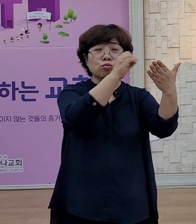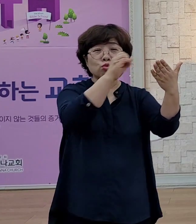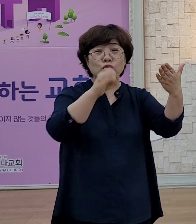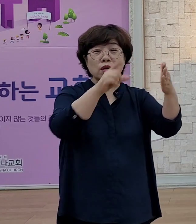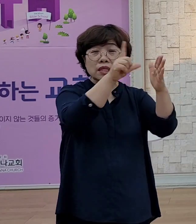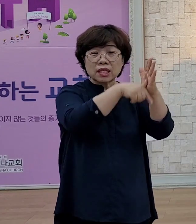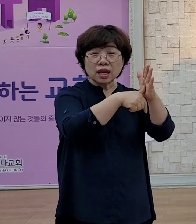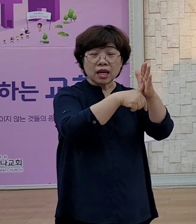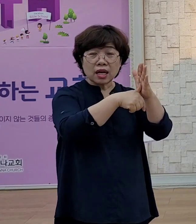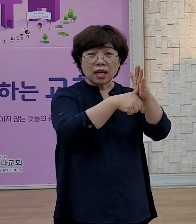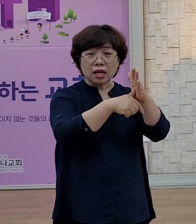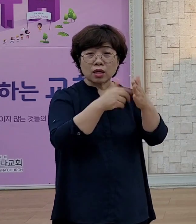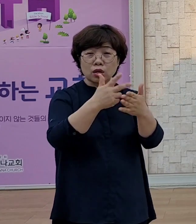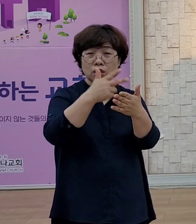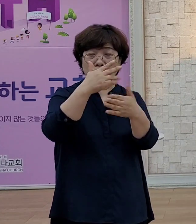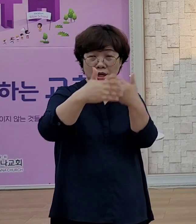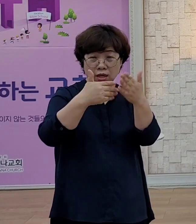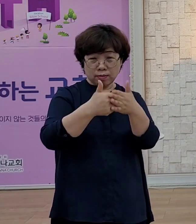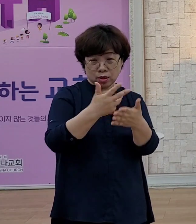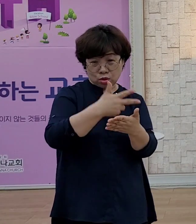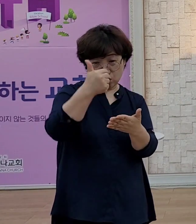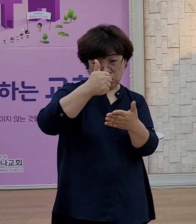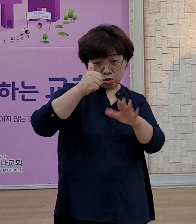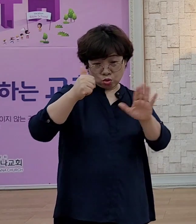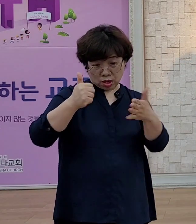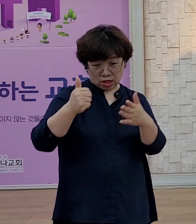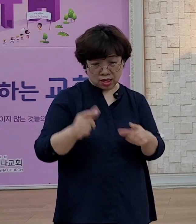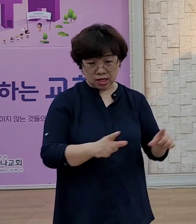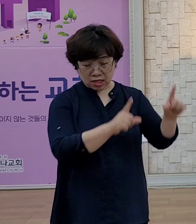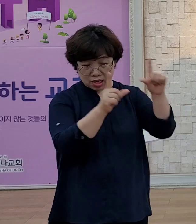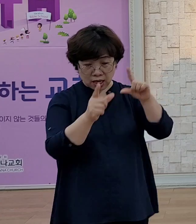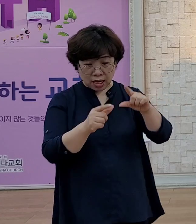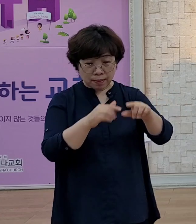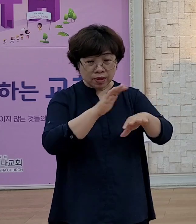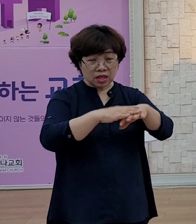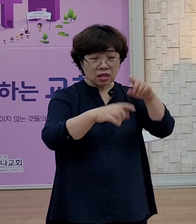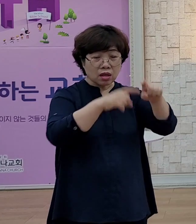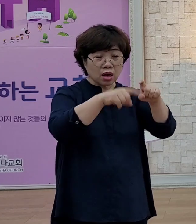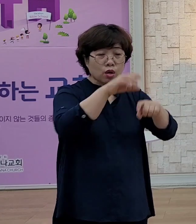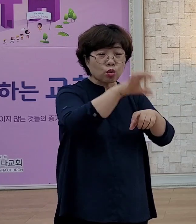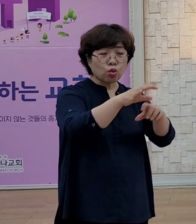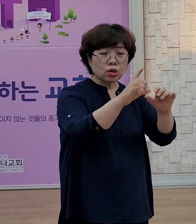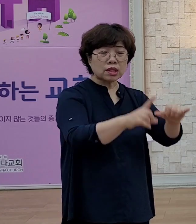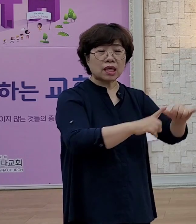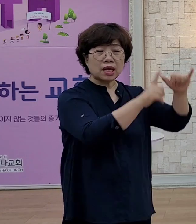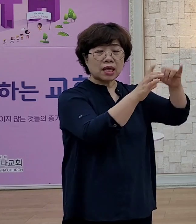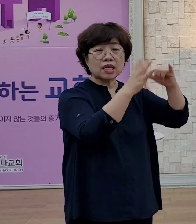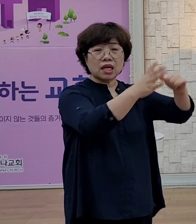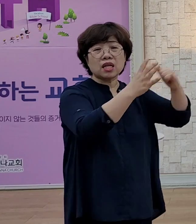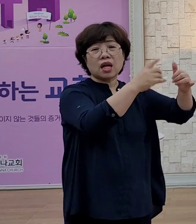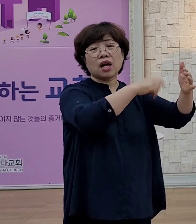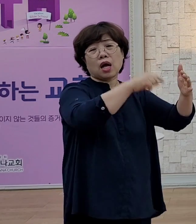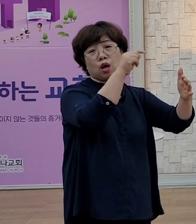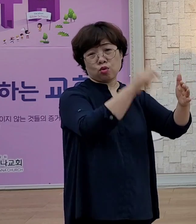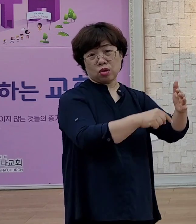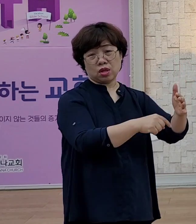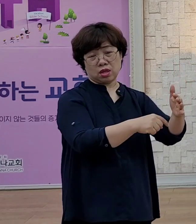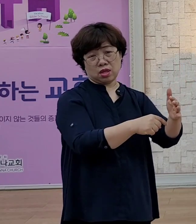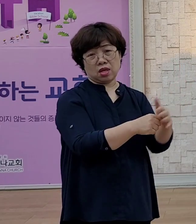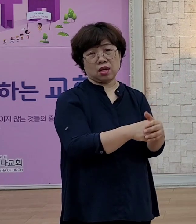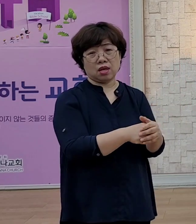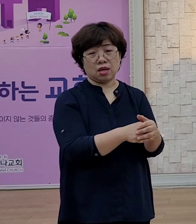삶에서 그분이 주인 되신 삶을 살아내는 삶이 그게 신앙생활, 여러분의 삶의 현장에서 살아가야